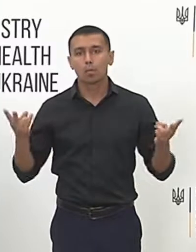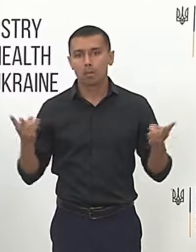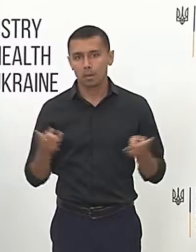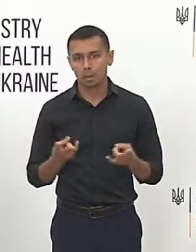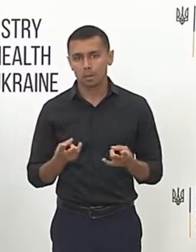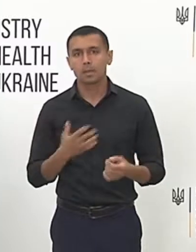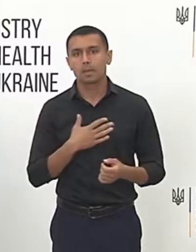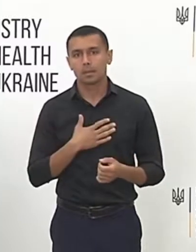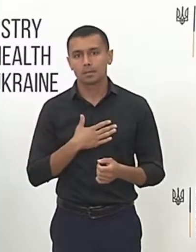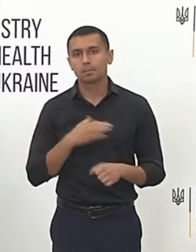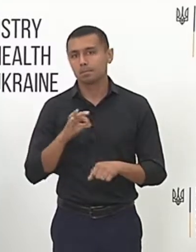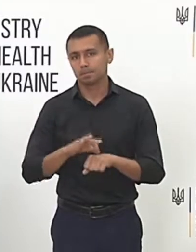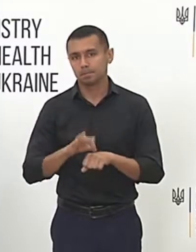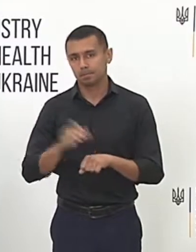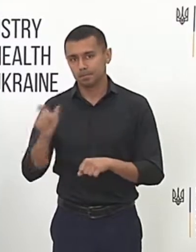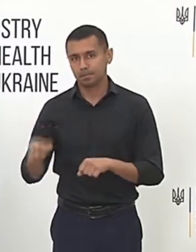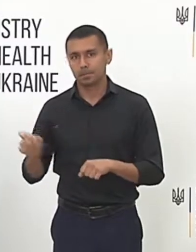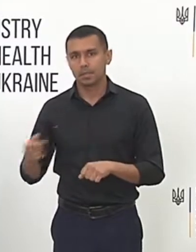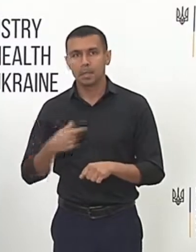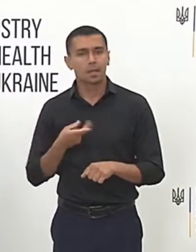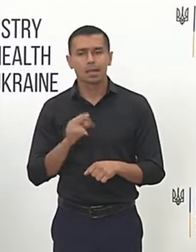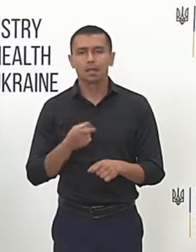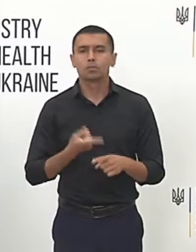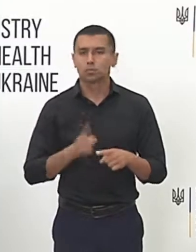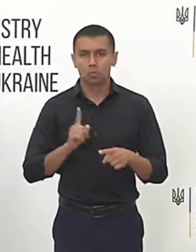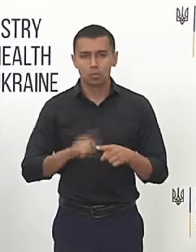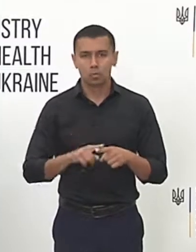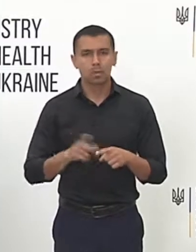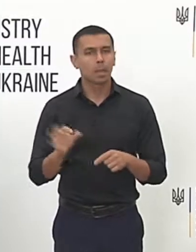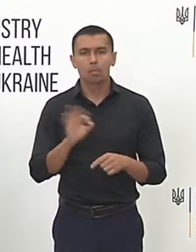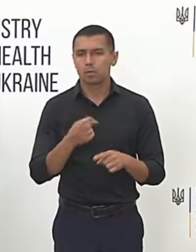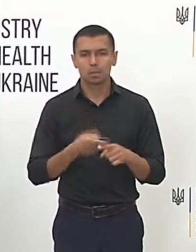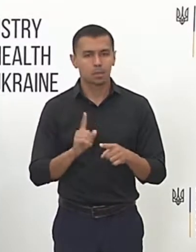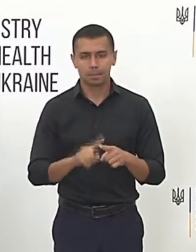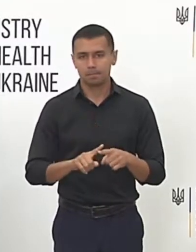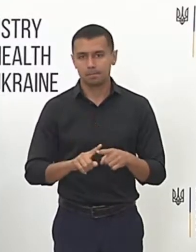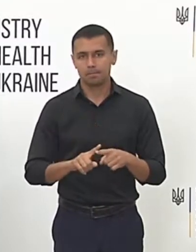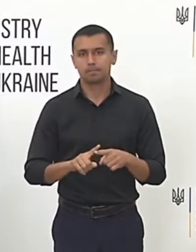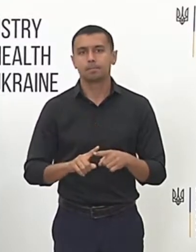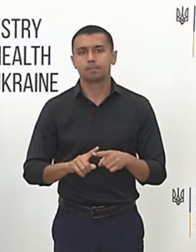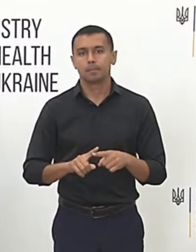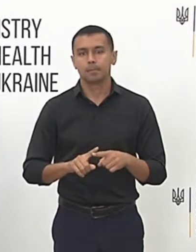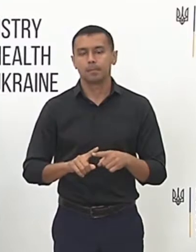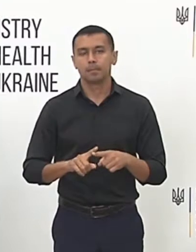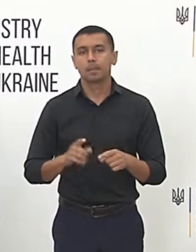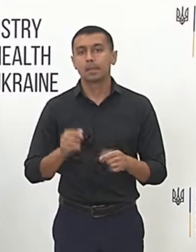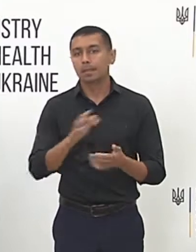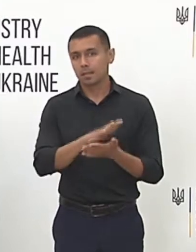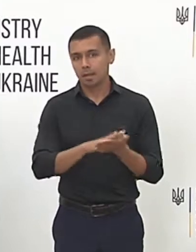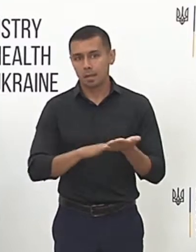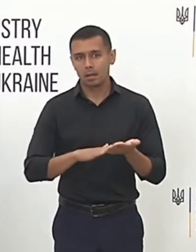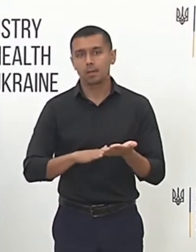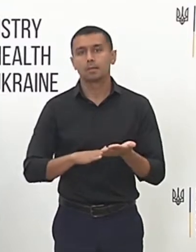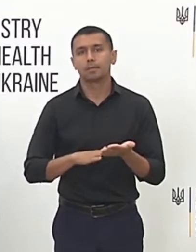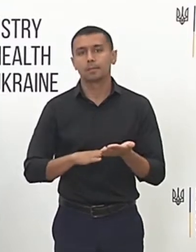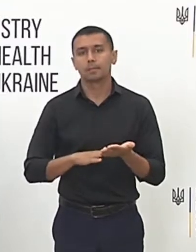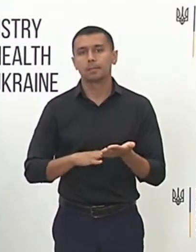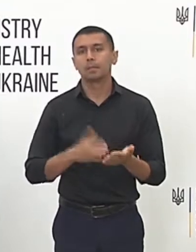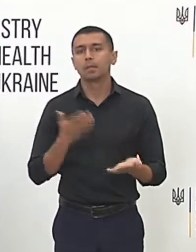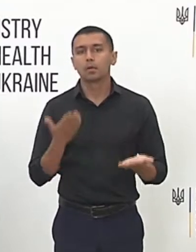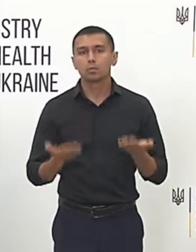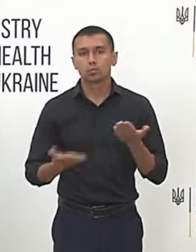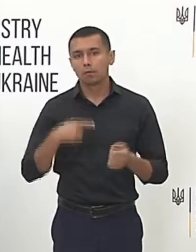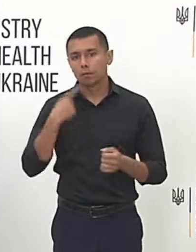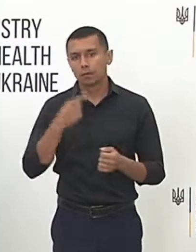необхідні нашим пацієнтам. Ну я не для того, не про це верніше. Надалі,